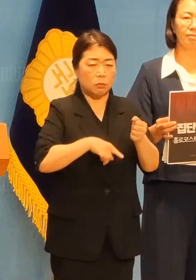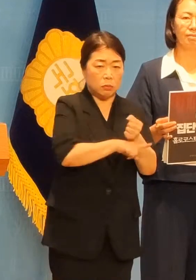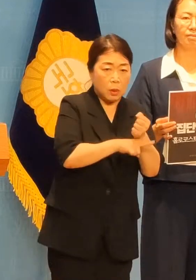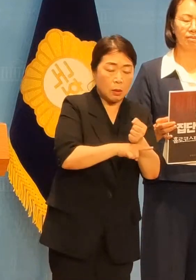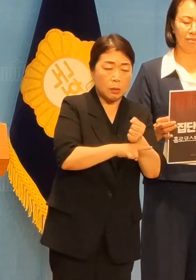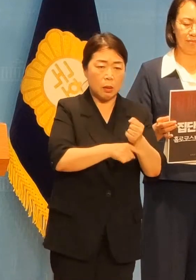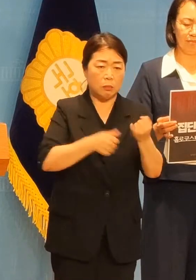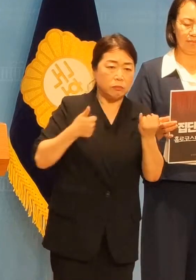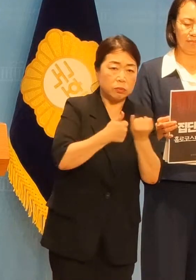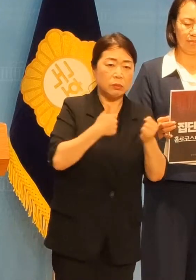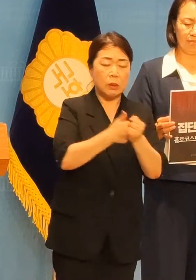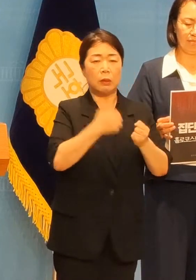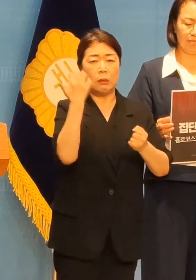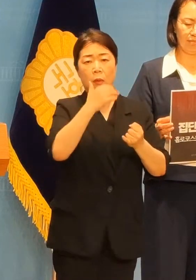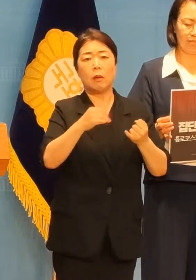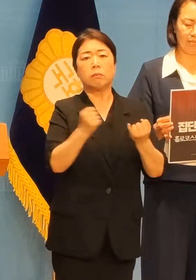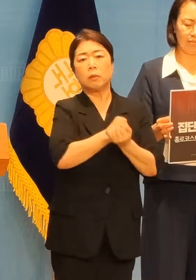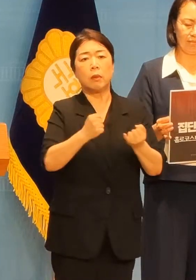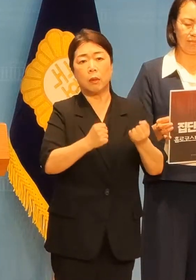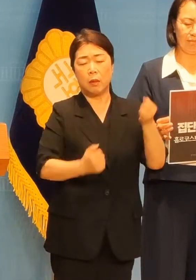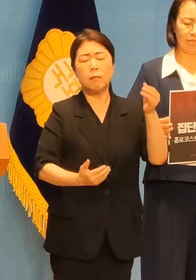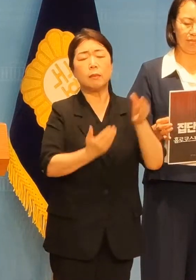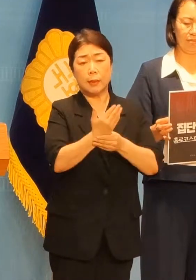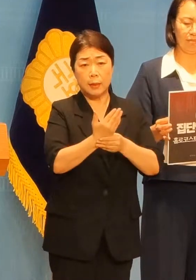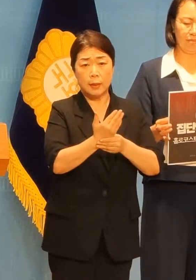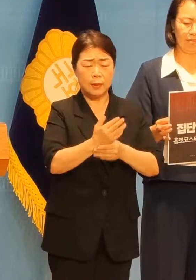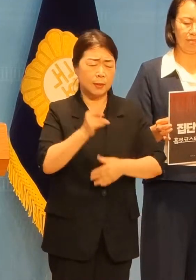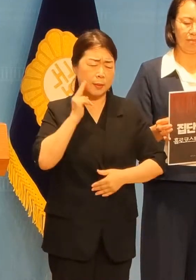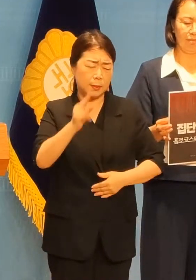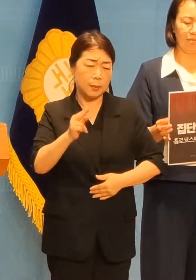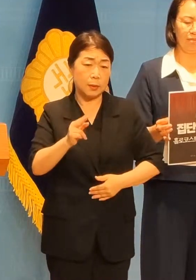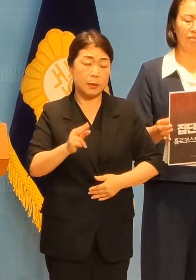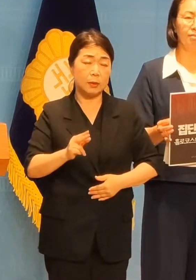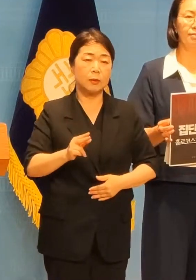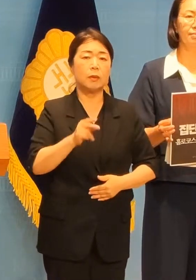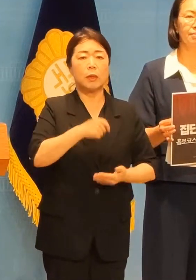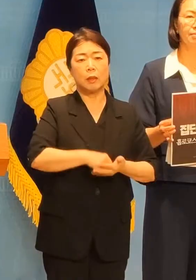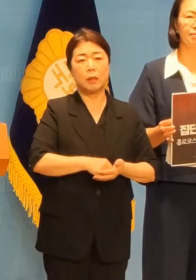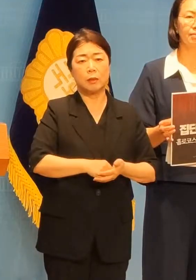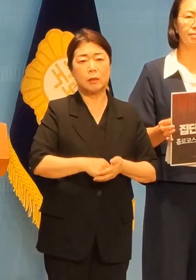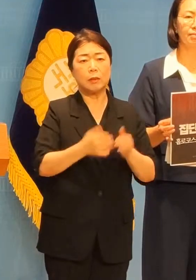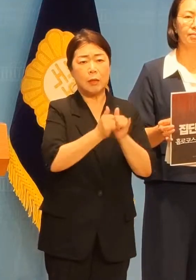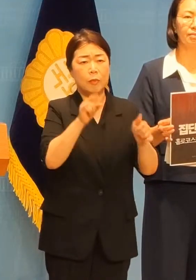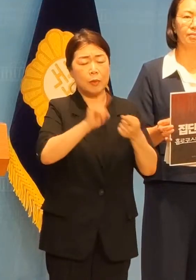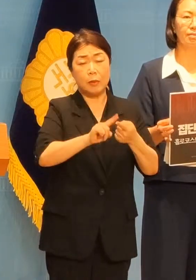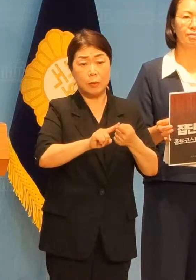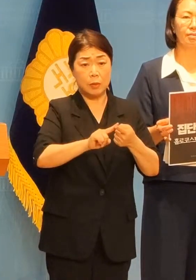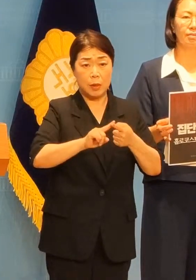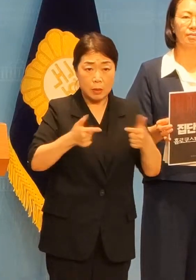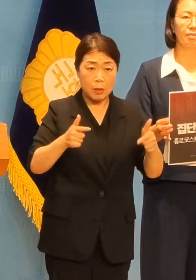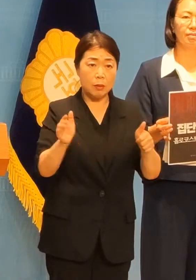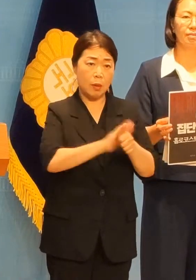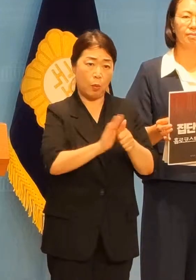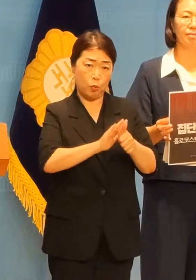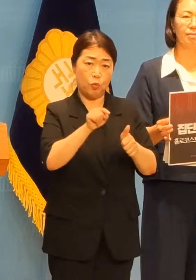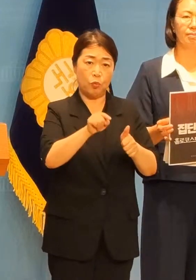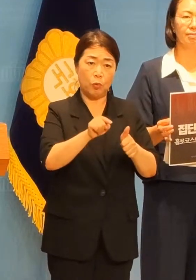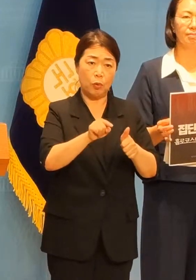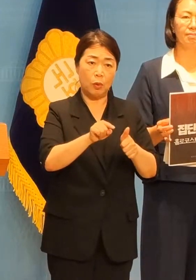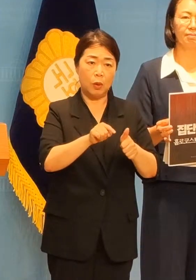강간, 성폭력에 노출되어 잔혹하고 비인도적이며 비인간적인 대우를 받고